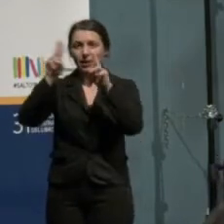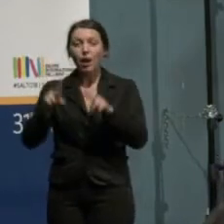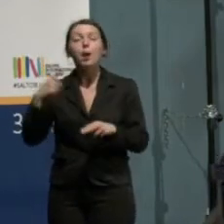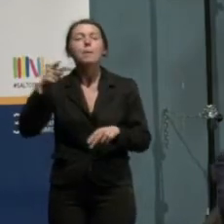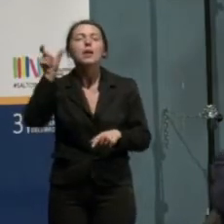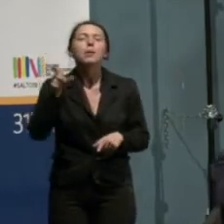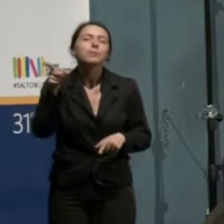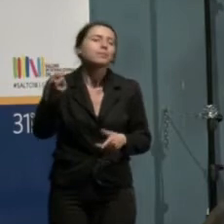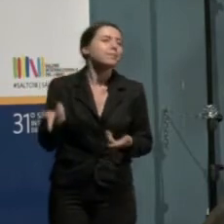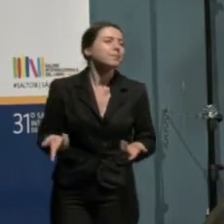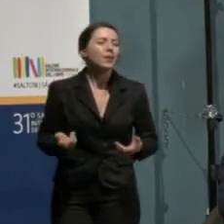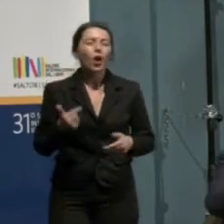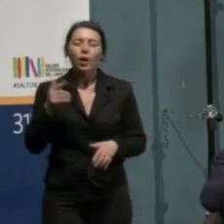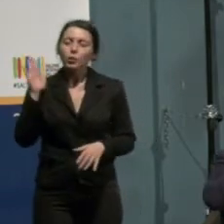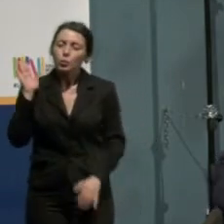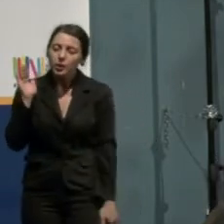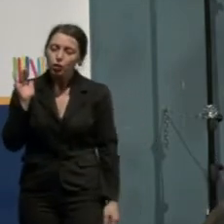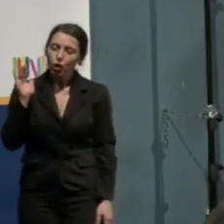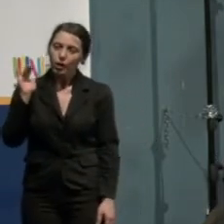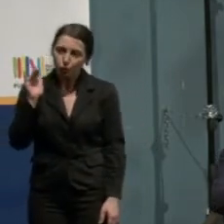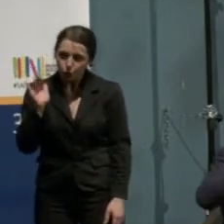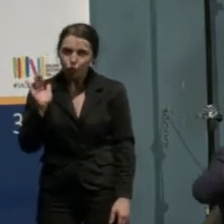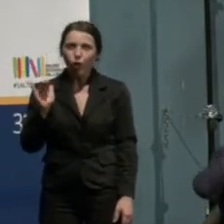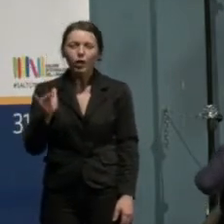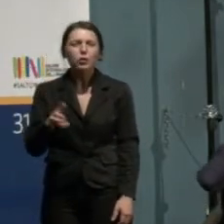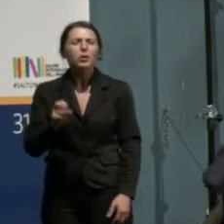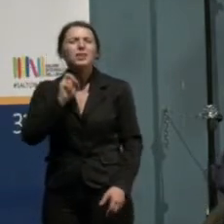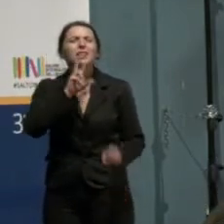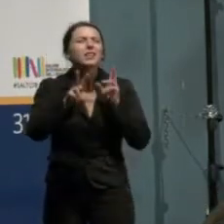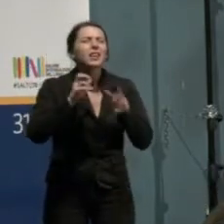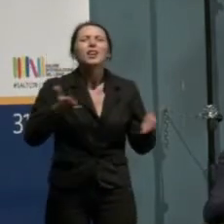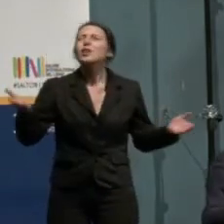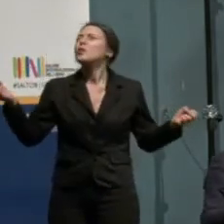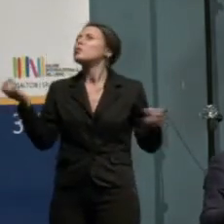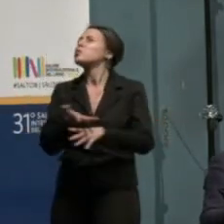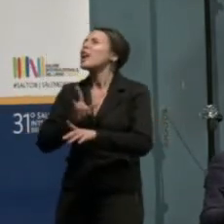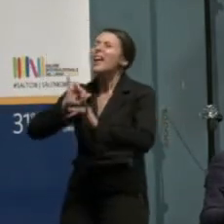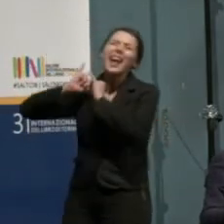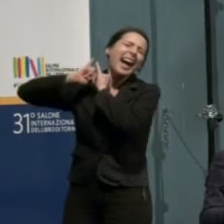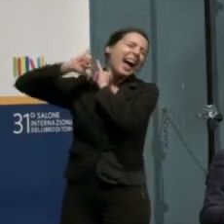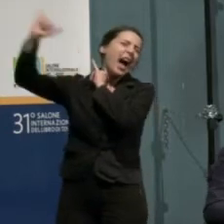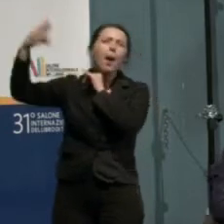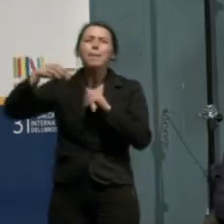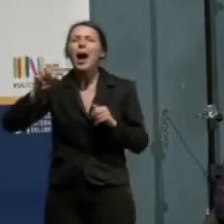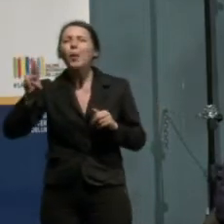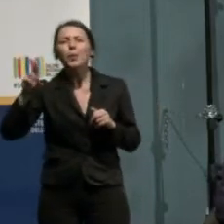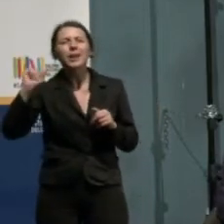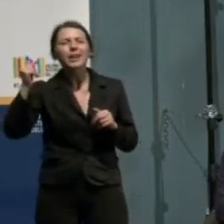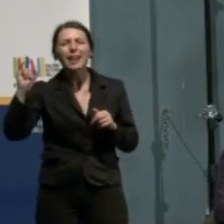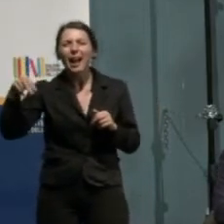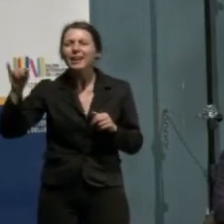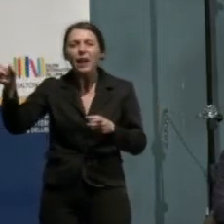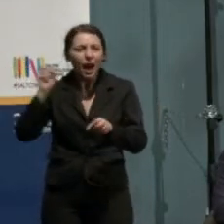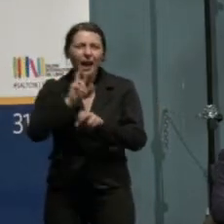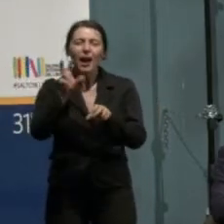implacabilmente ogni giorno ti segnala pure quello che accade in mauritania ma guardate che non solo